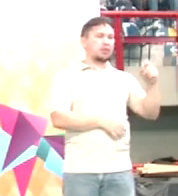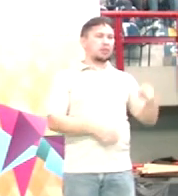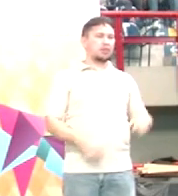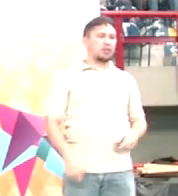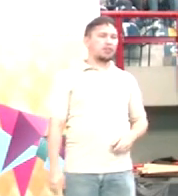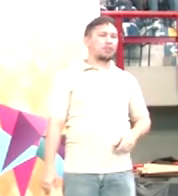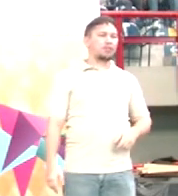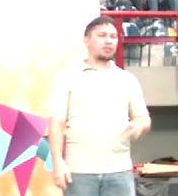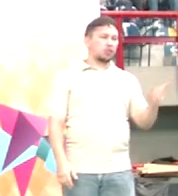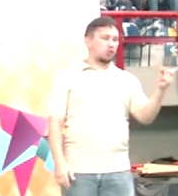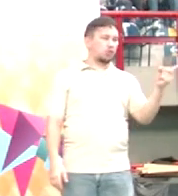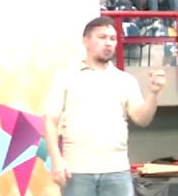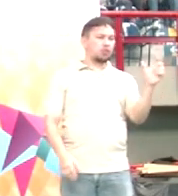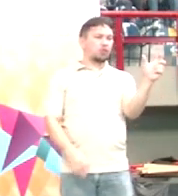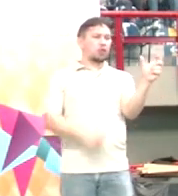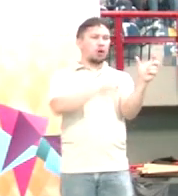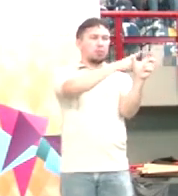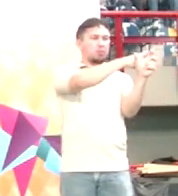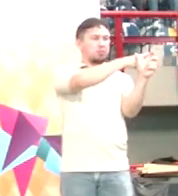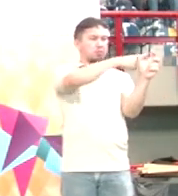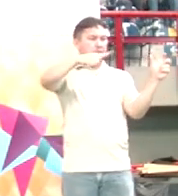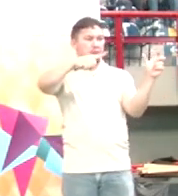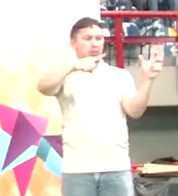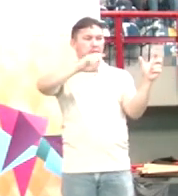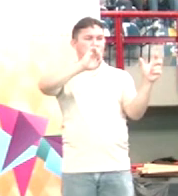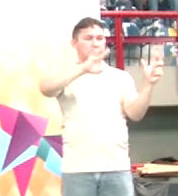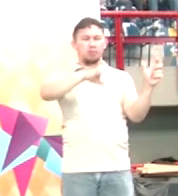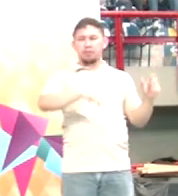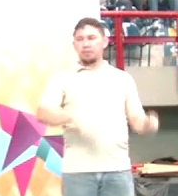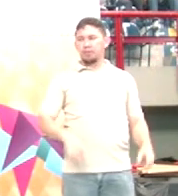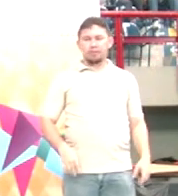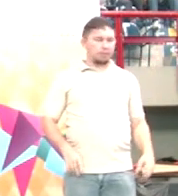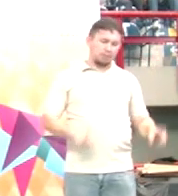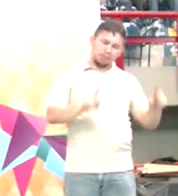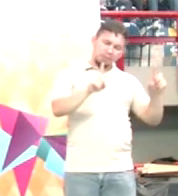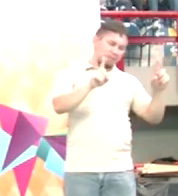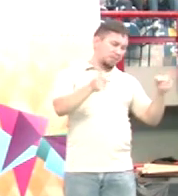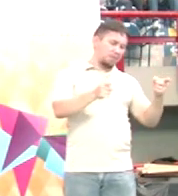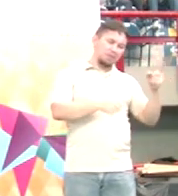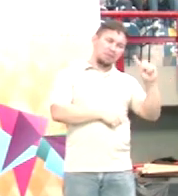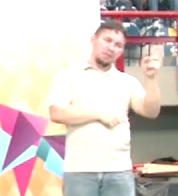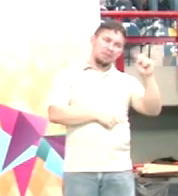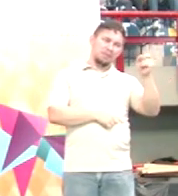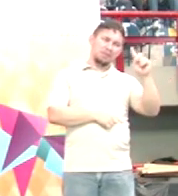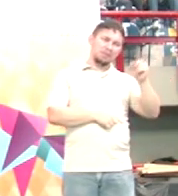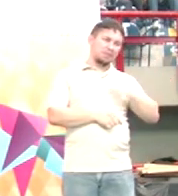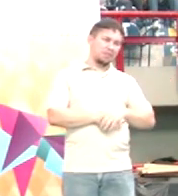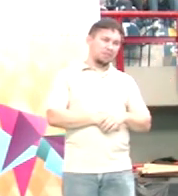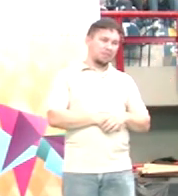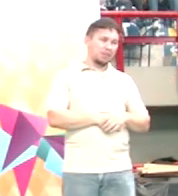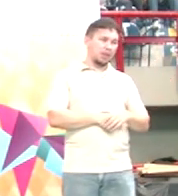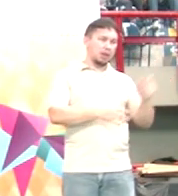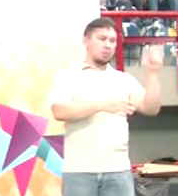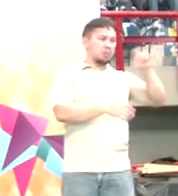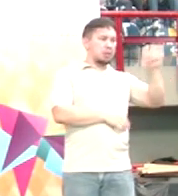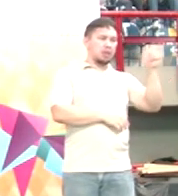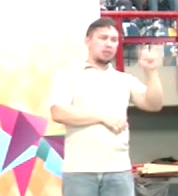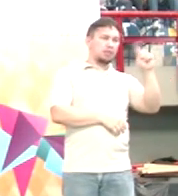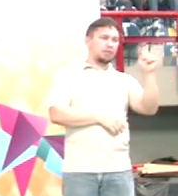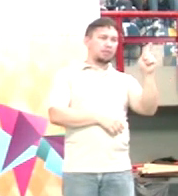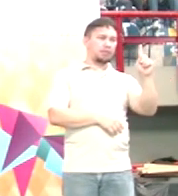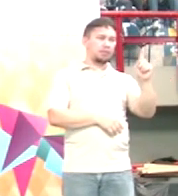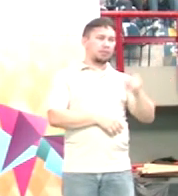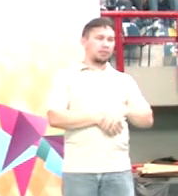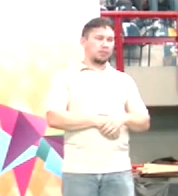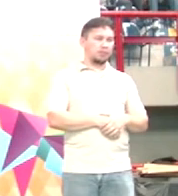você errar uma palavra, não é para botar parênteses, não é para riscar, não é